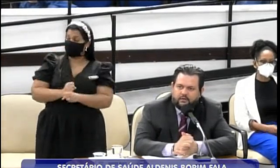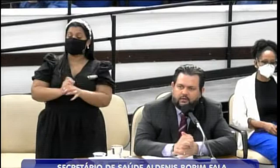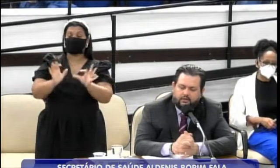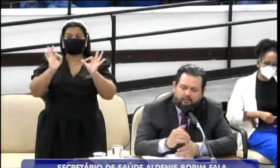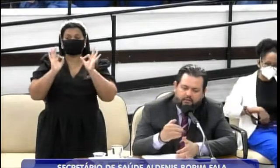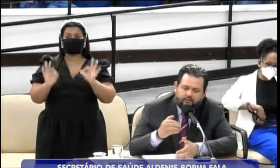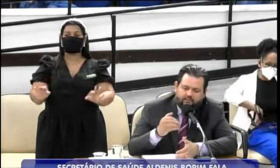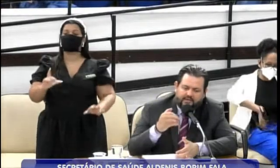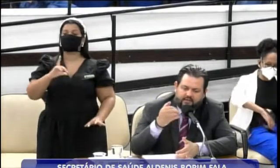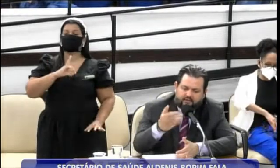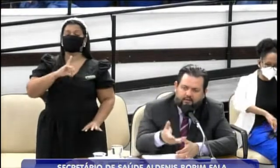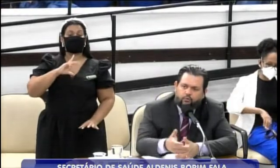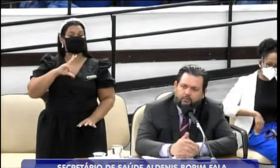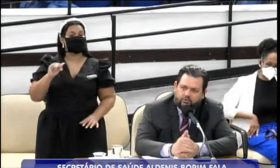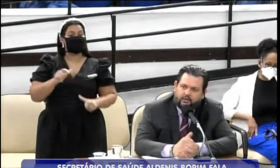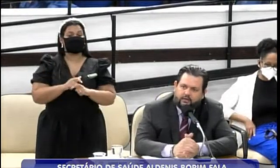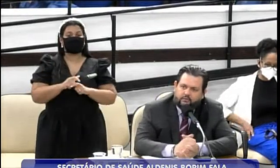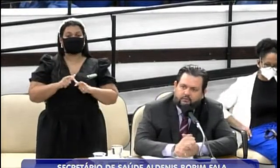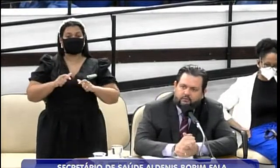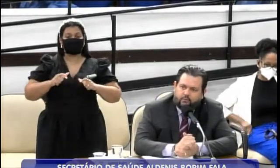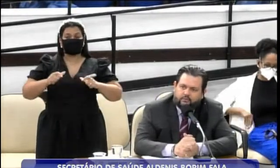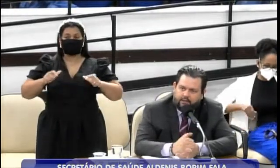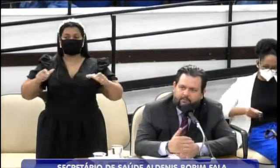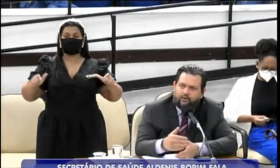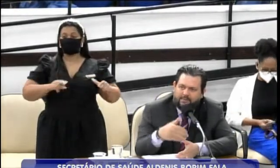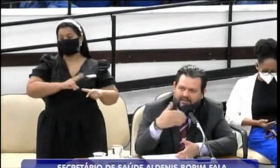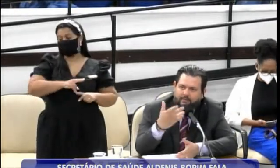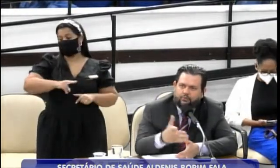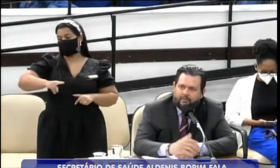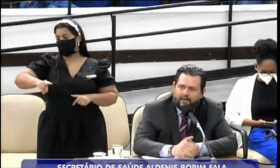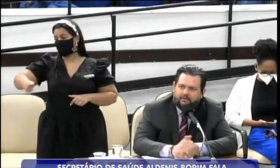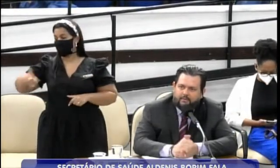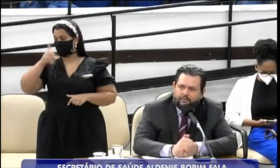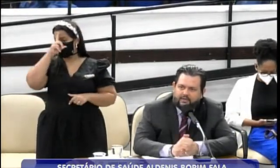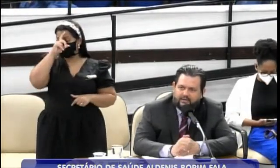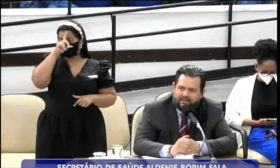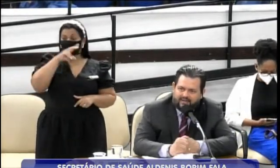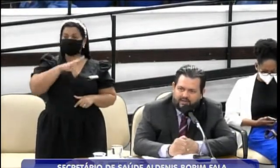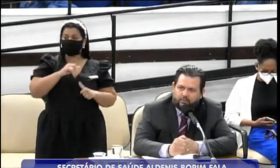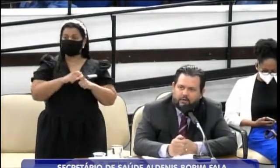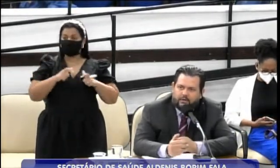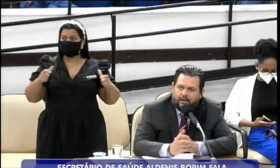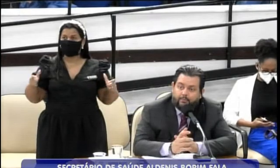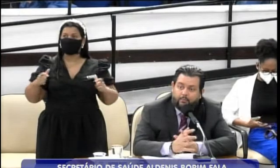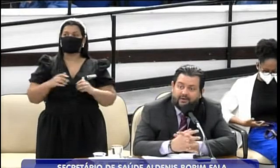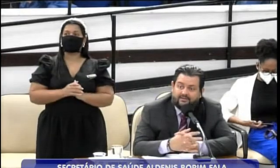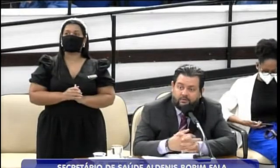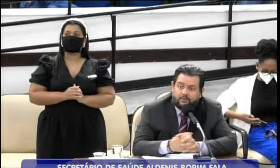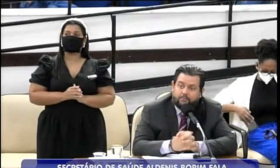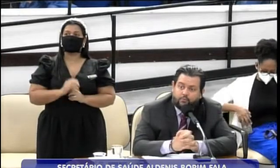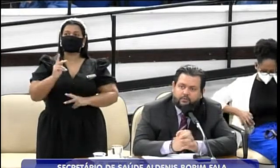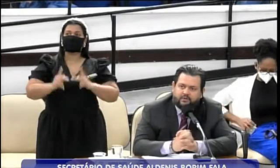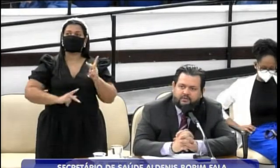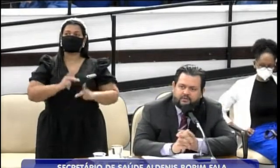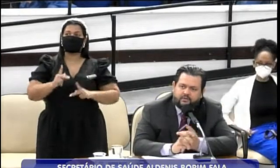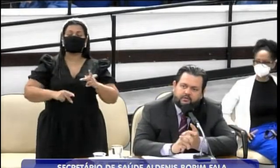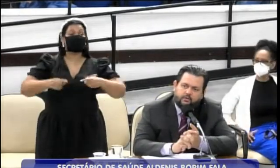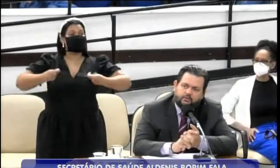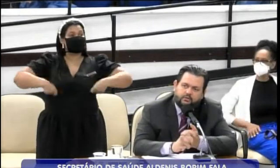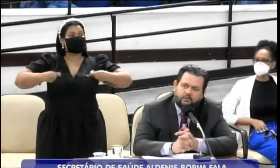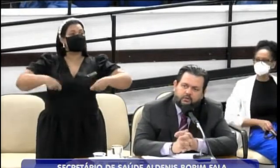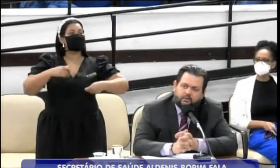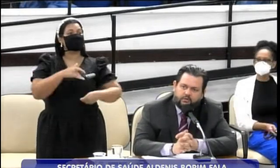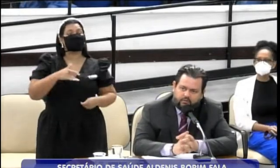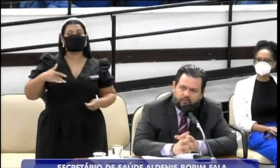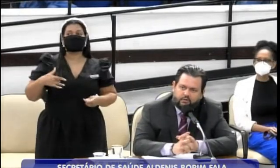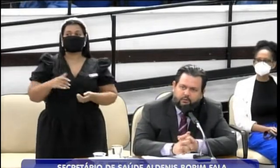certeza que vai crescer o número de leitos com o tempo, vai aumentar muito mais, vai poder estar atendendo a população que muito precisa da